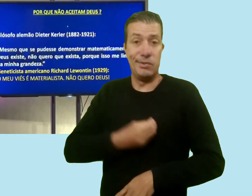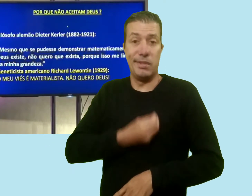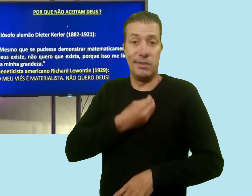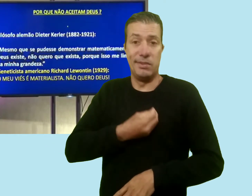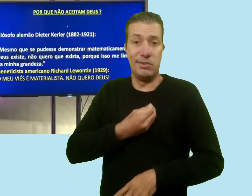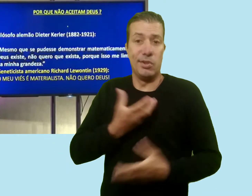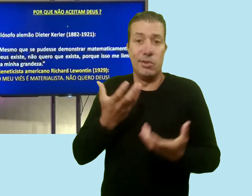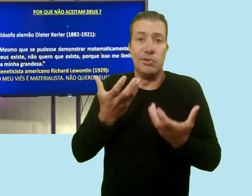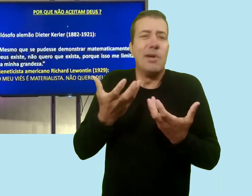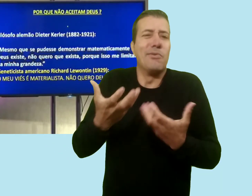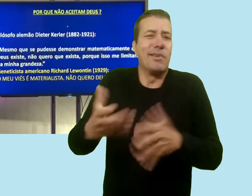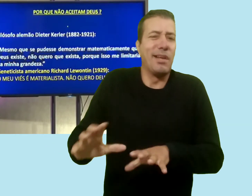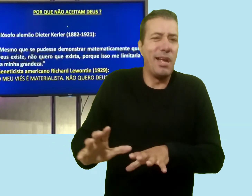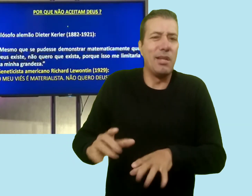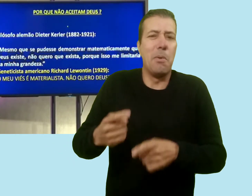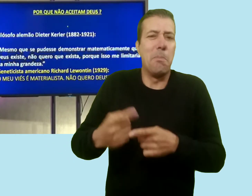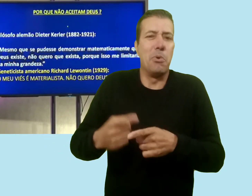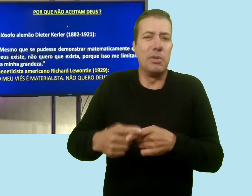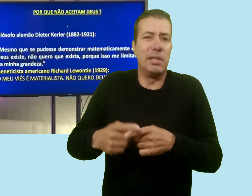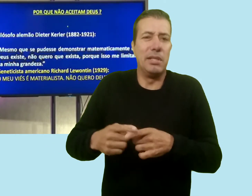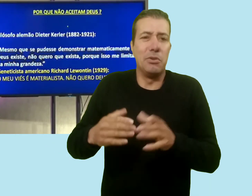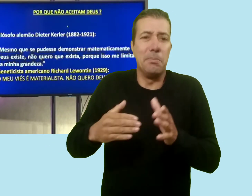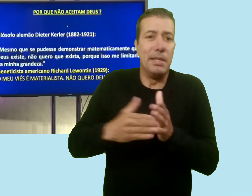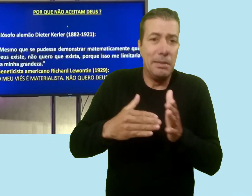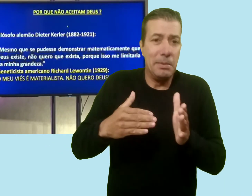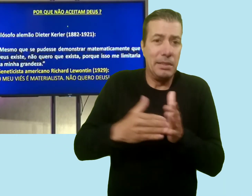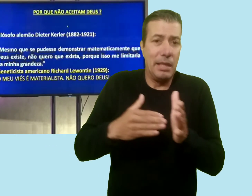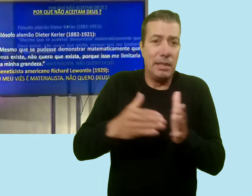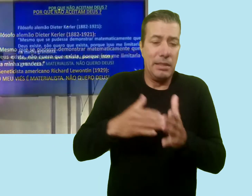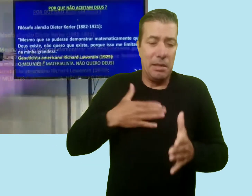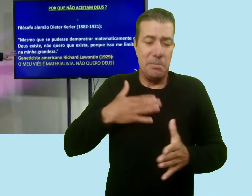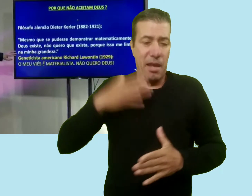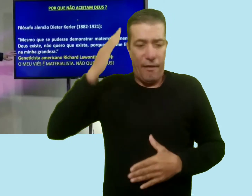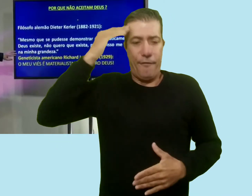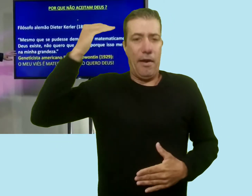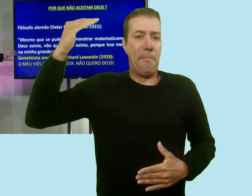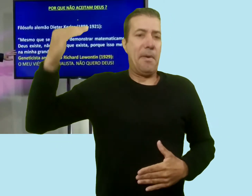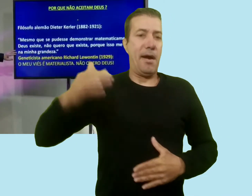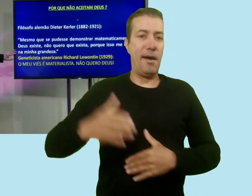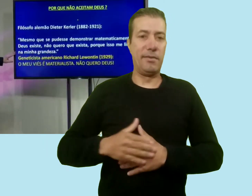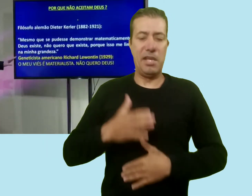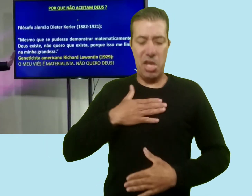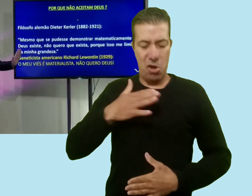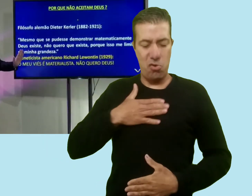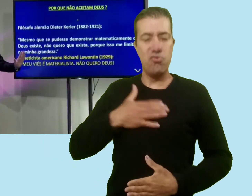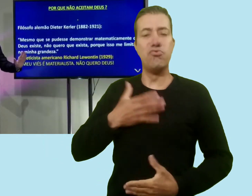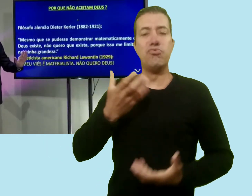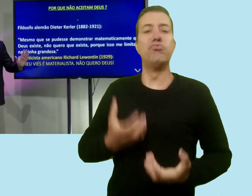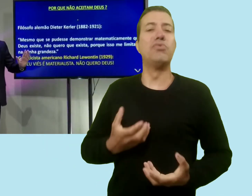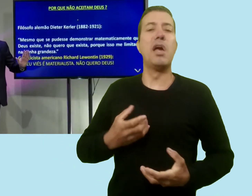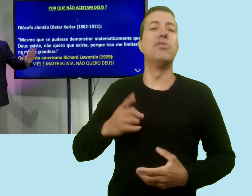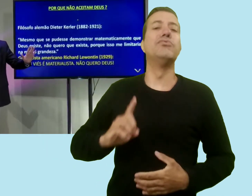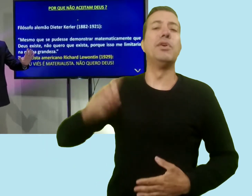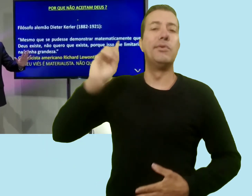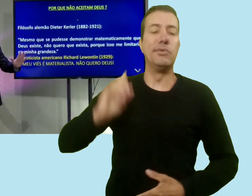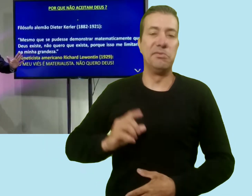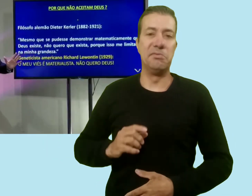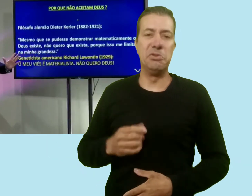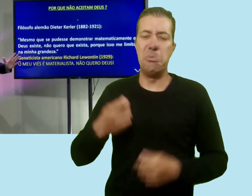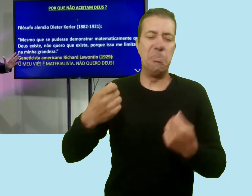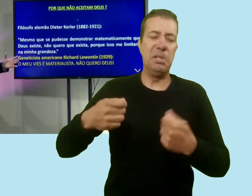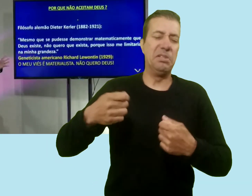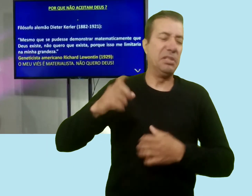matematicamente que Deus existe, não quero que exista, porque isso me limitaria na minha grandeza. Eu quero ser Deus, eu não preciso de